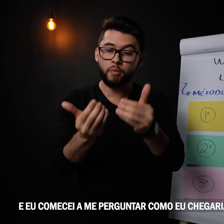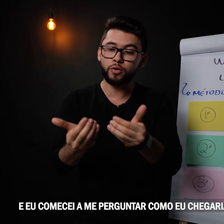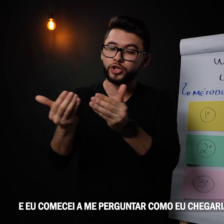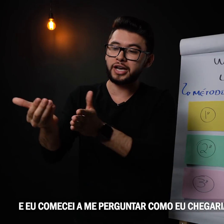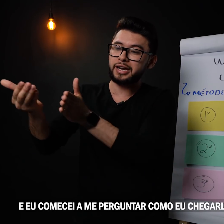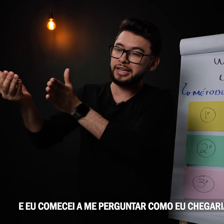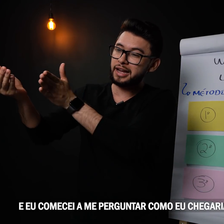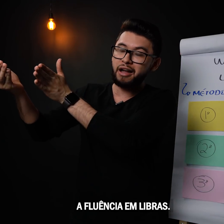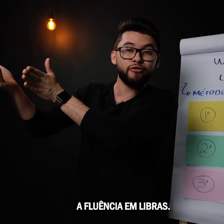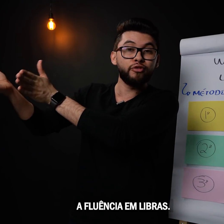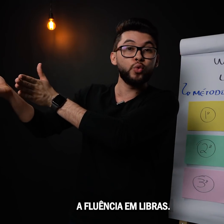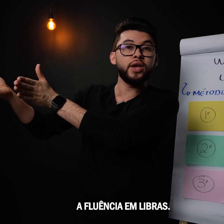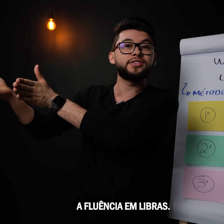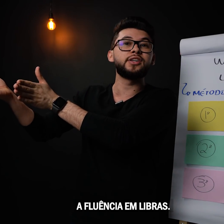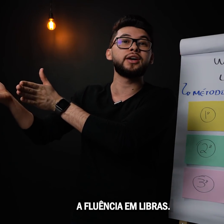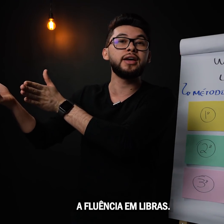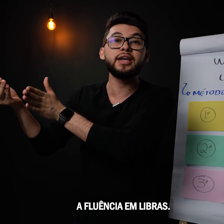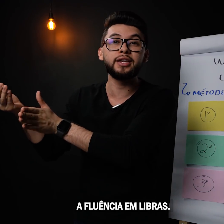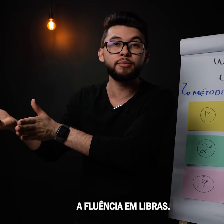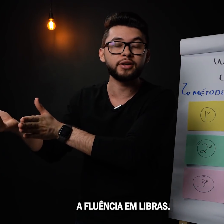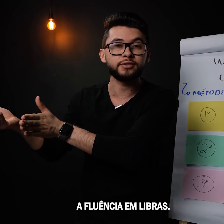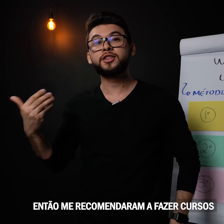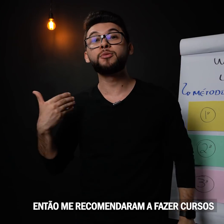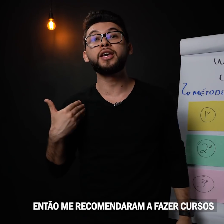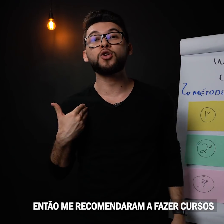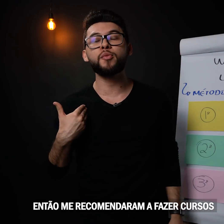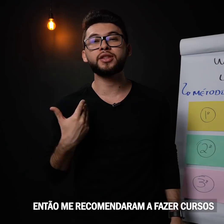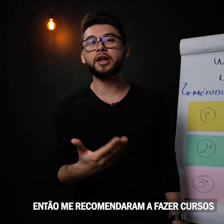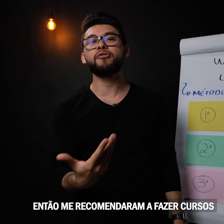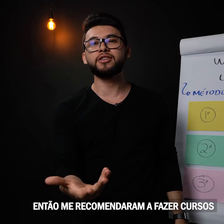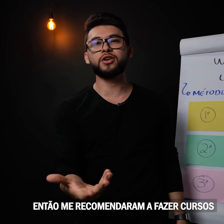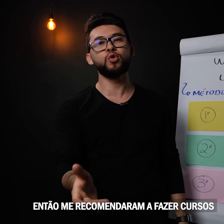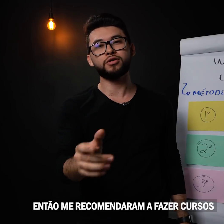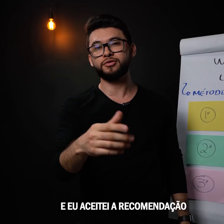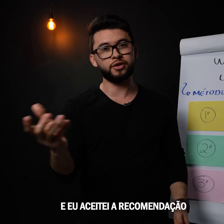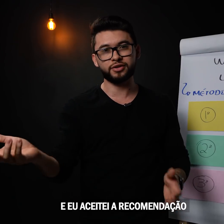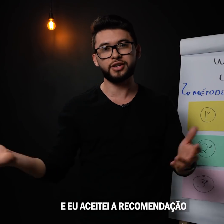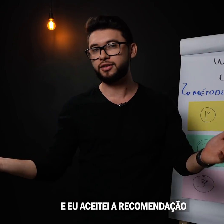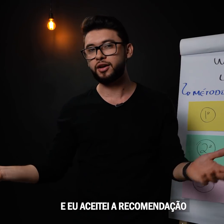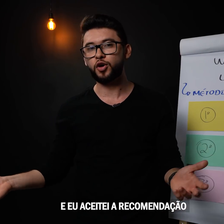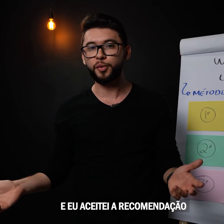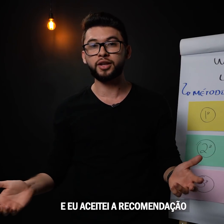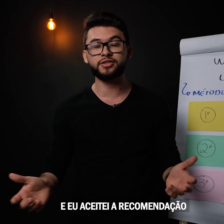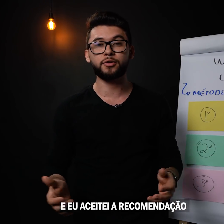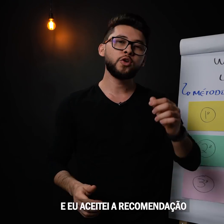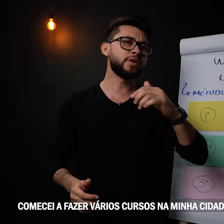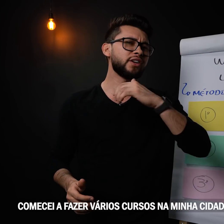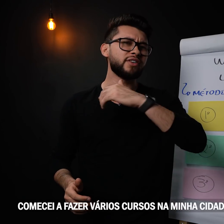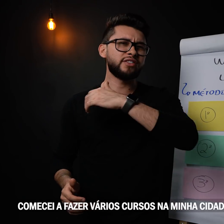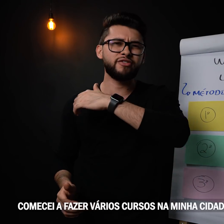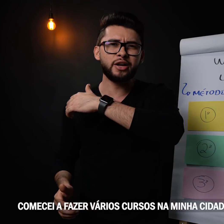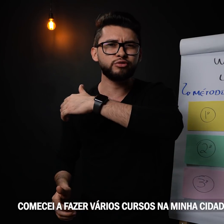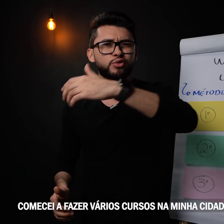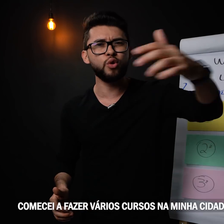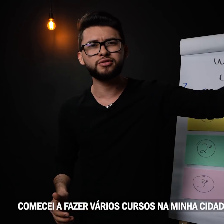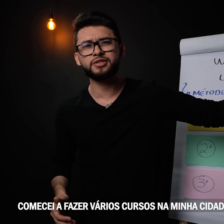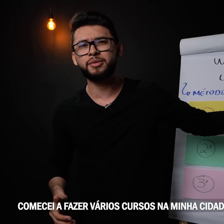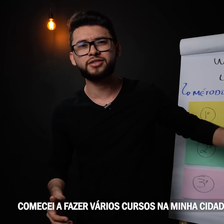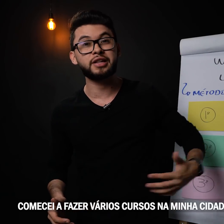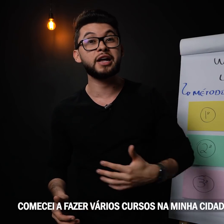eu chegaria à fluência em Libras. Então me recomendaram fazer cursos e eu aceitei a recomendação. Comecei a fazer vários cursos na minha cidade,